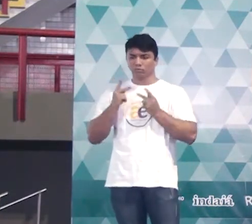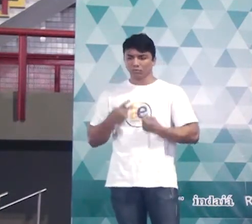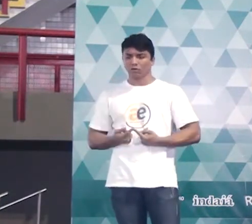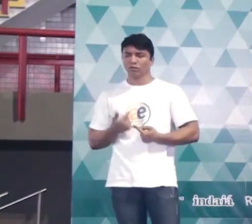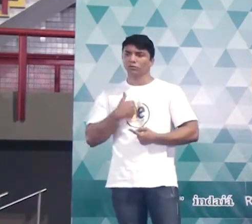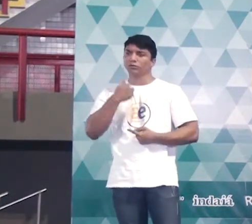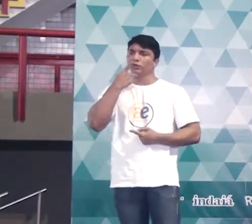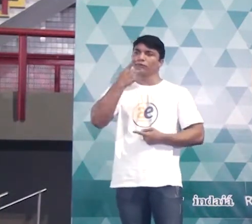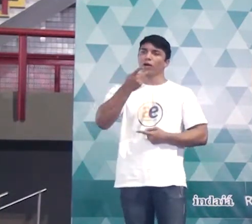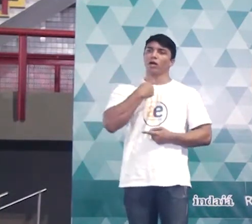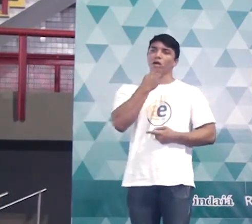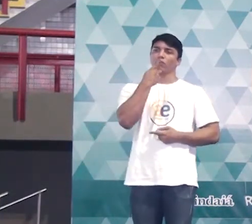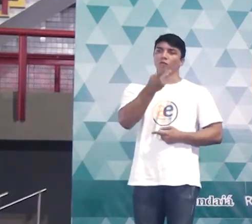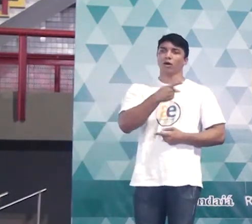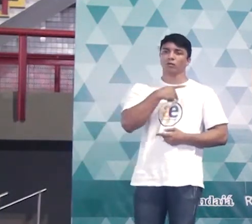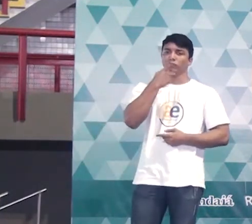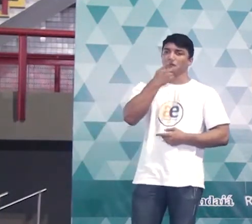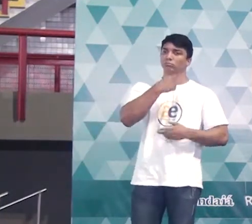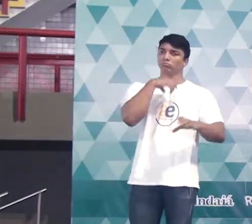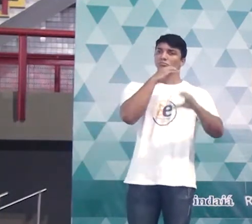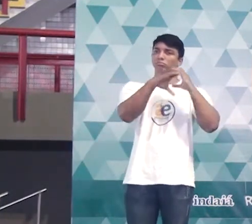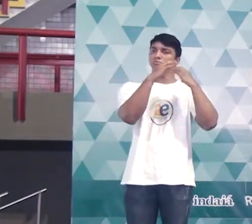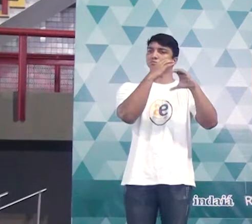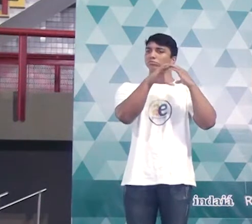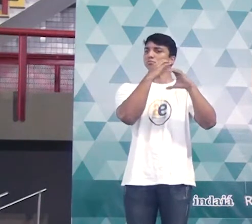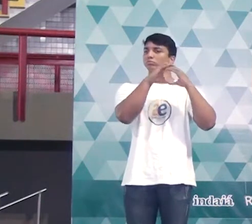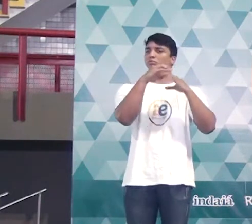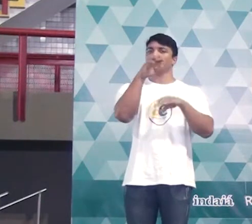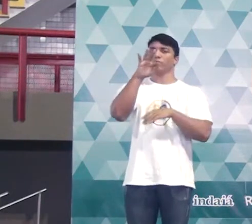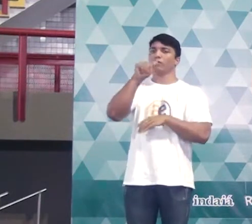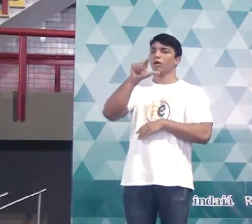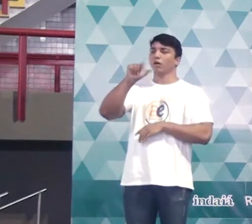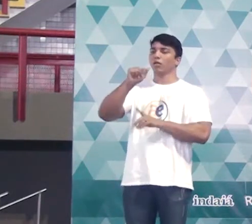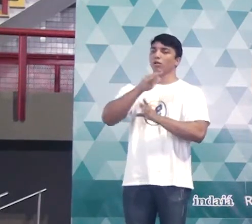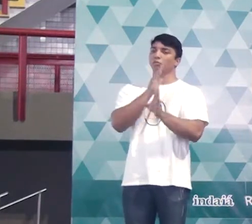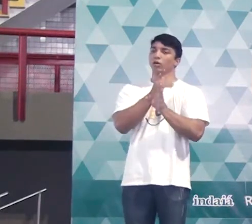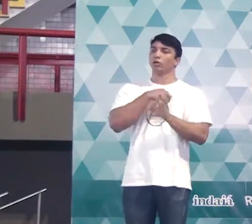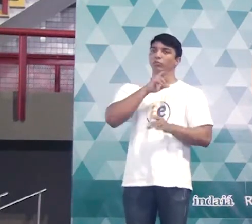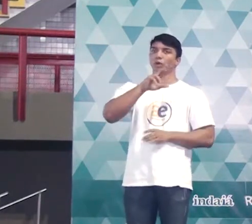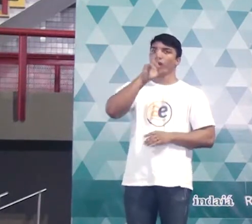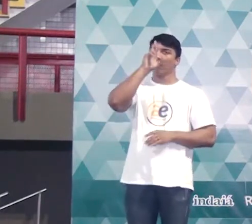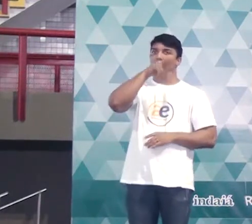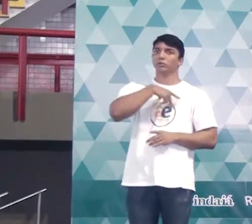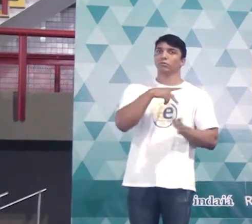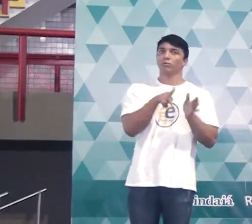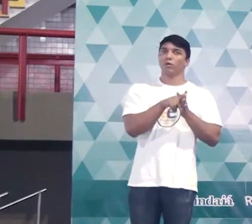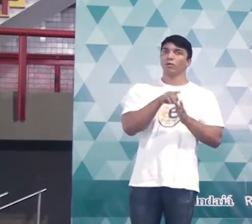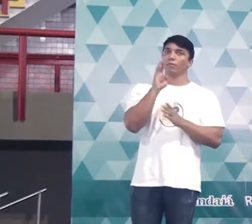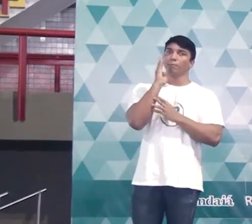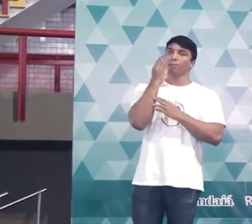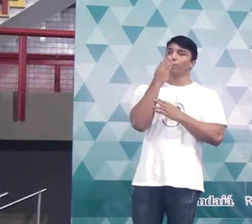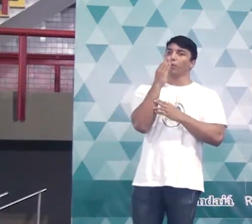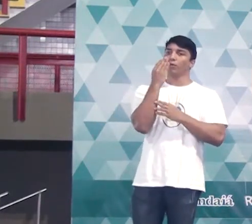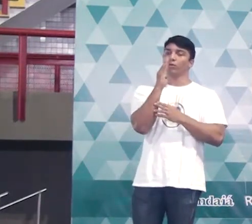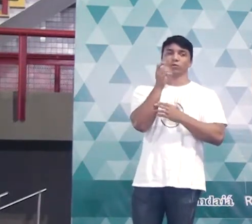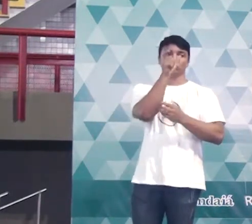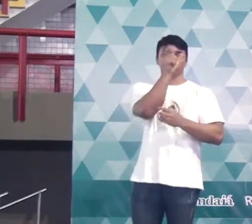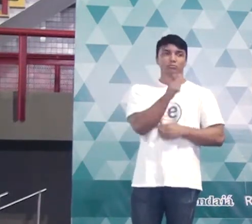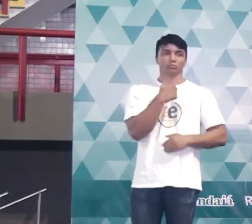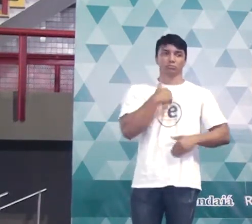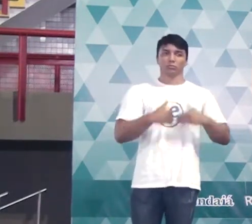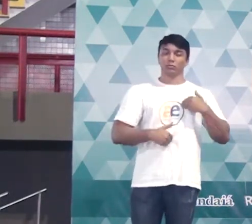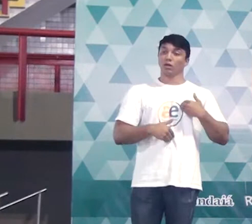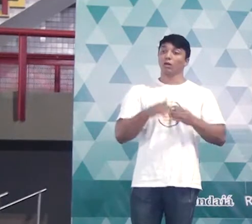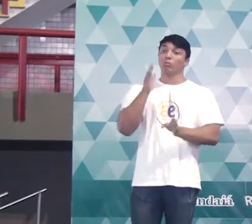fala, ou seja, o ser humano se comunica por meio da fala, não por uma razão biológica, mas sim por